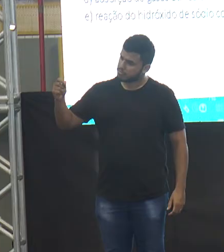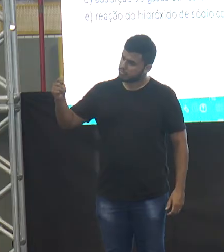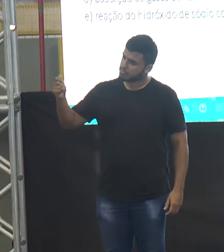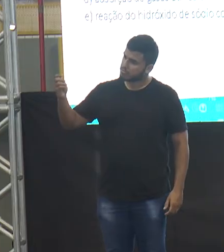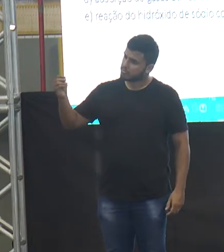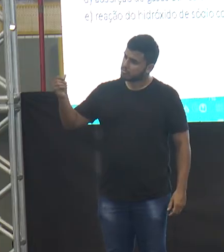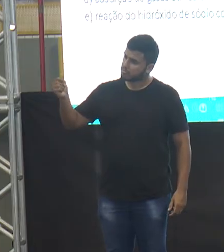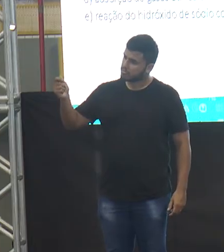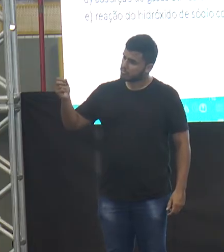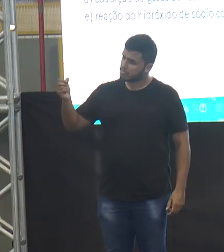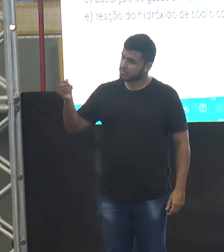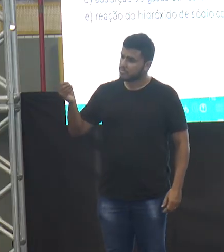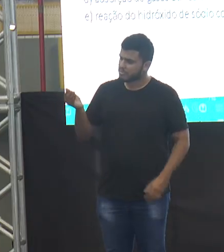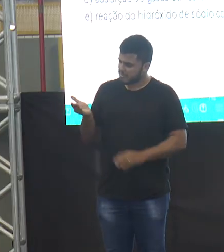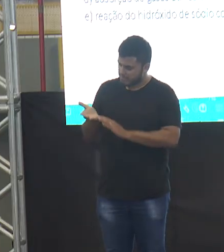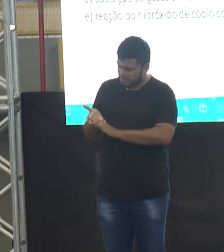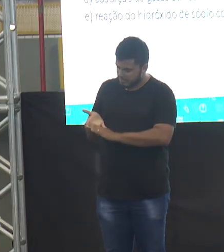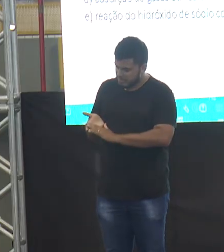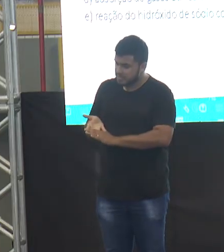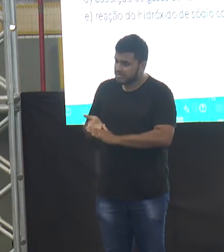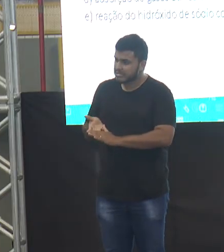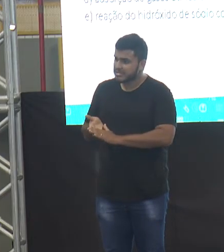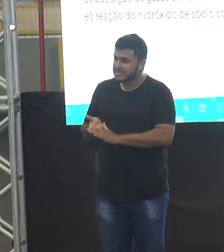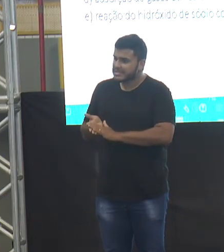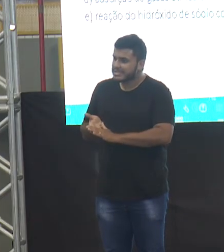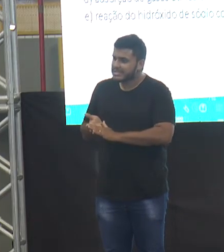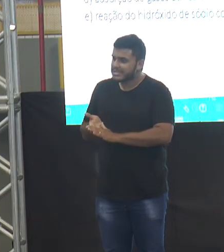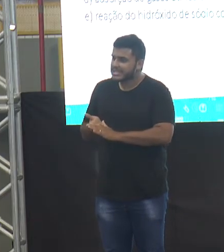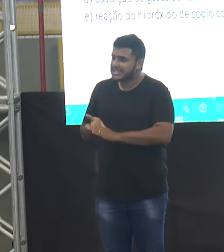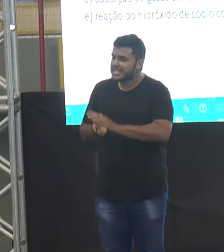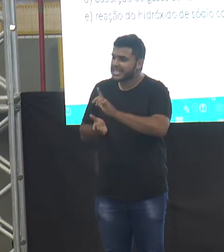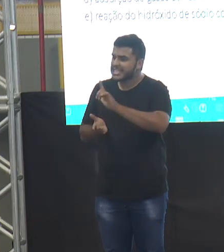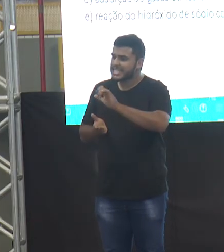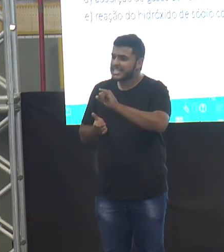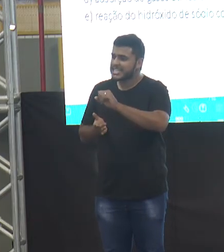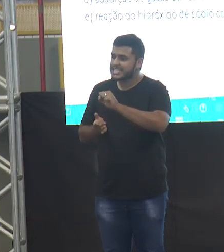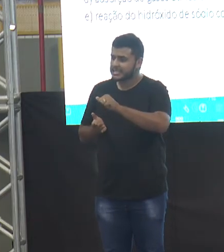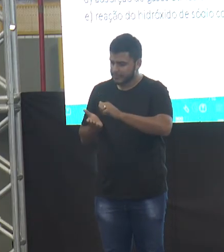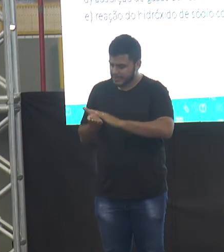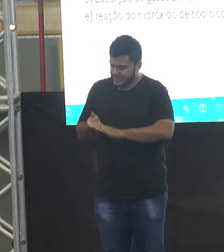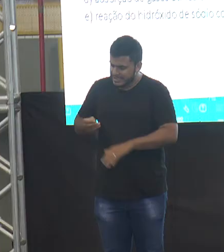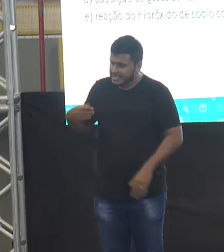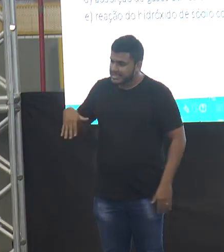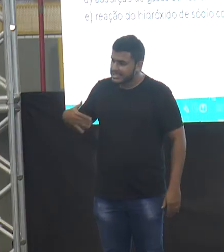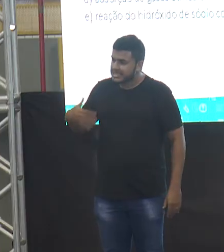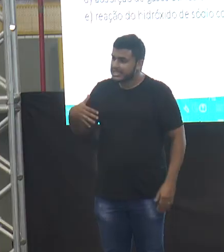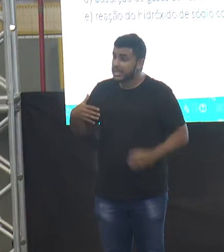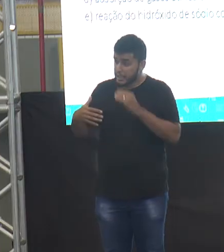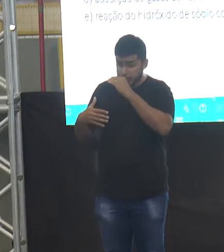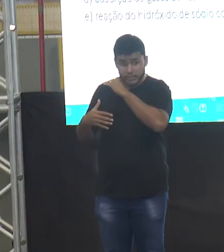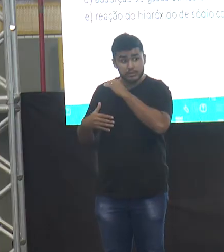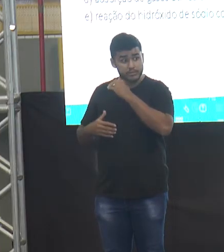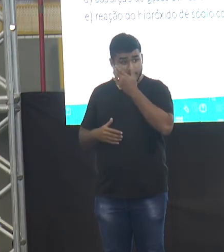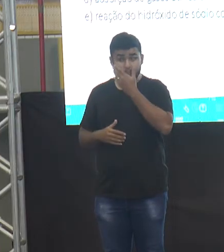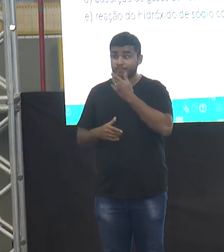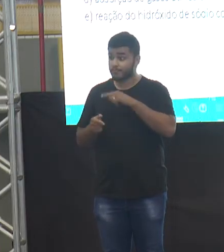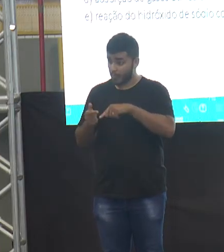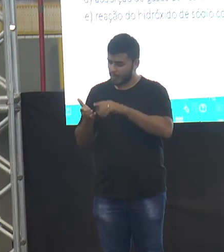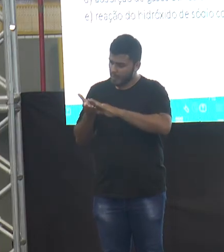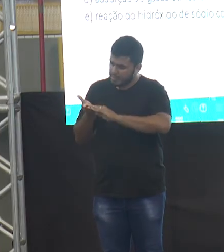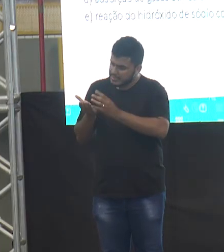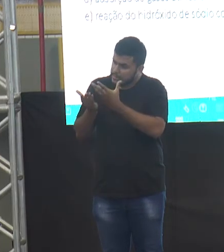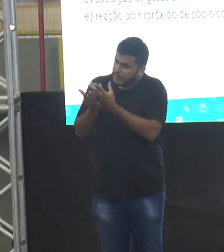cáustica, a mão começa a ficar bem lisa e começa a queimar a mão, porque ela é